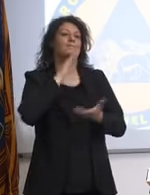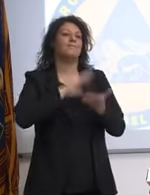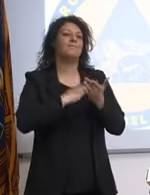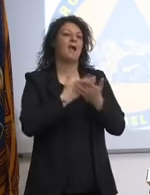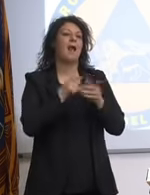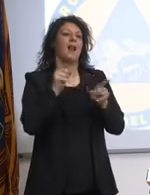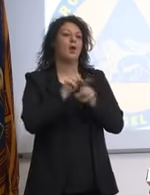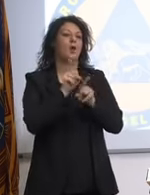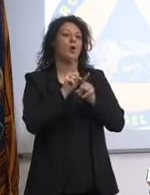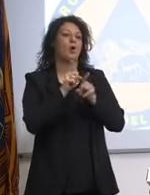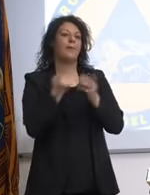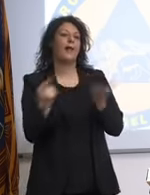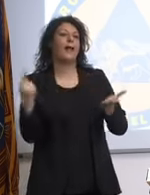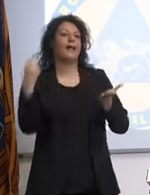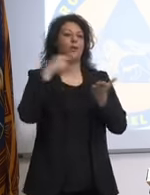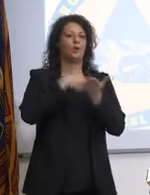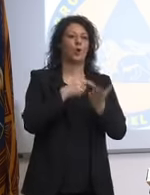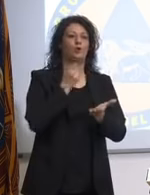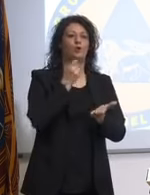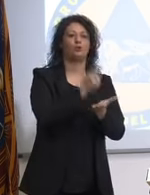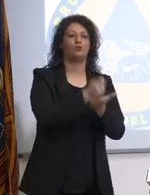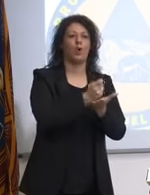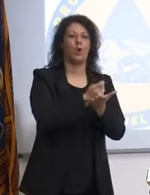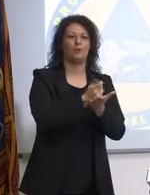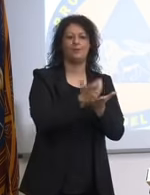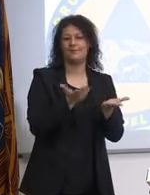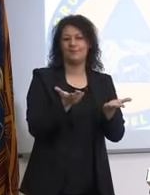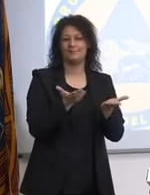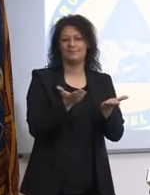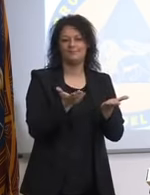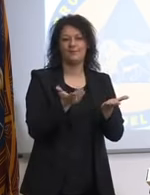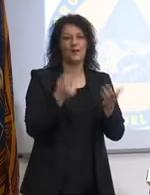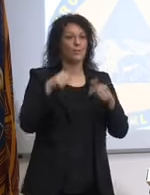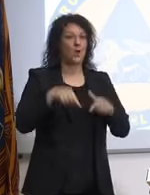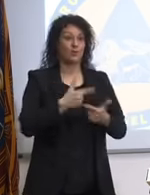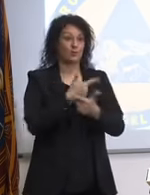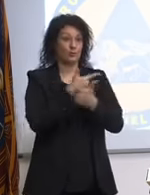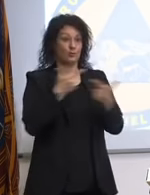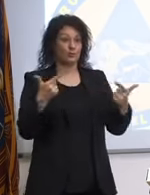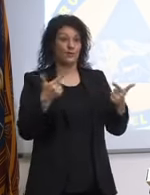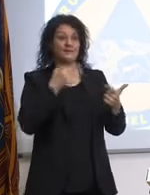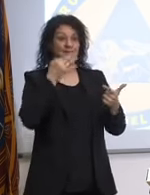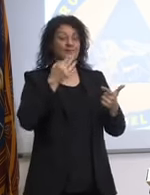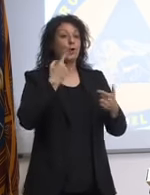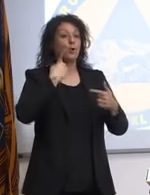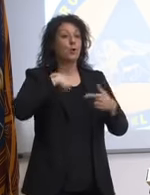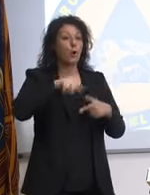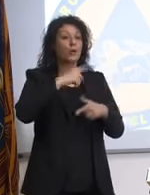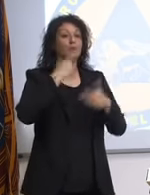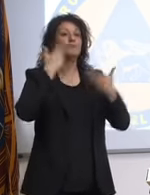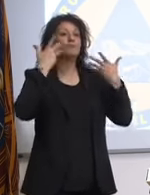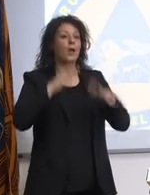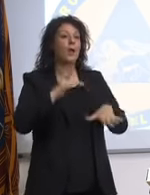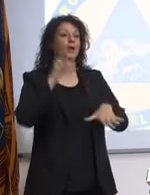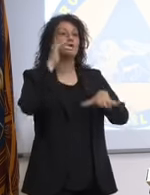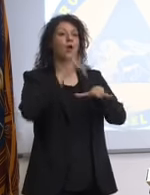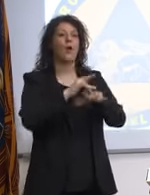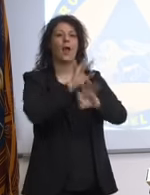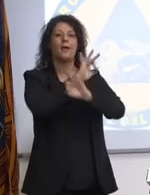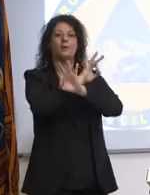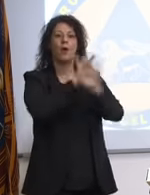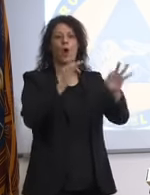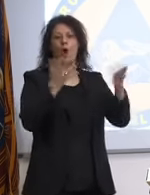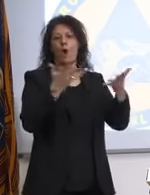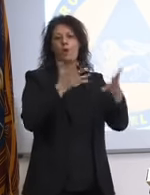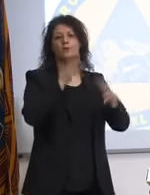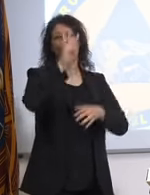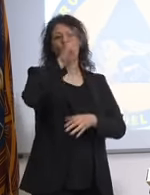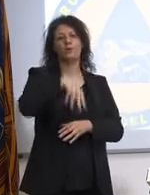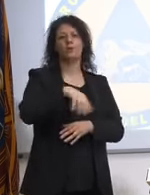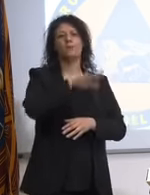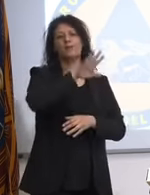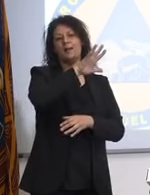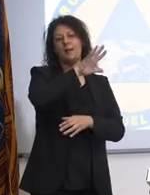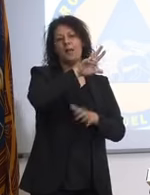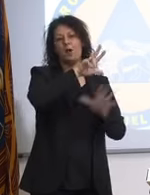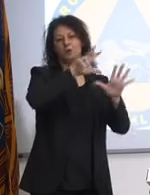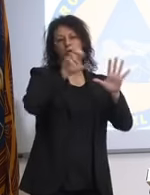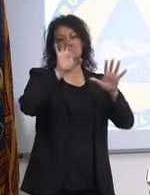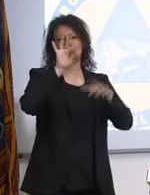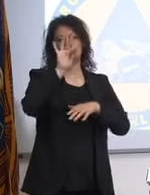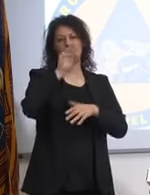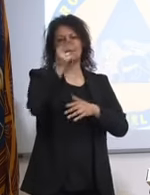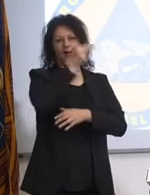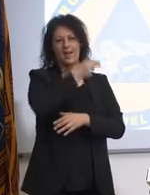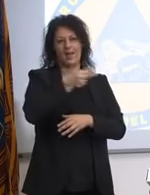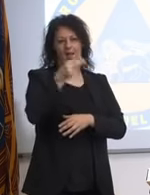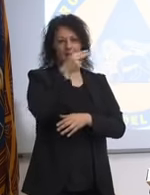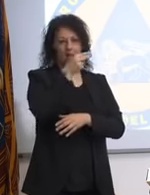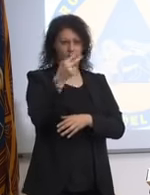euro, giusto? Invece noi diciamo che abbiamo già dato 4.850 euro, perché questo mi permetto di